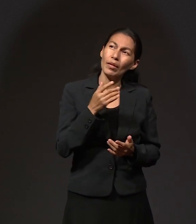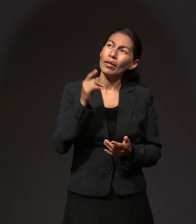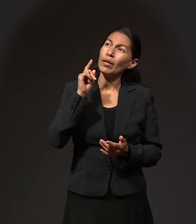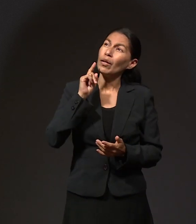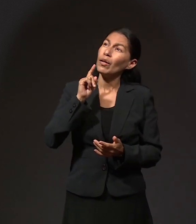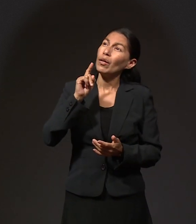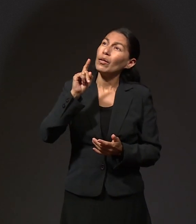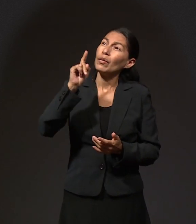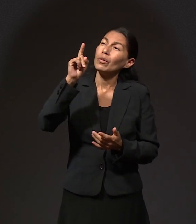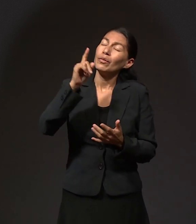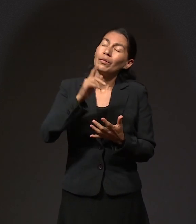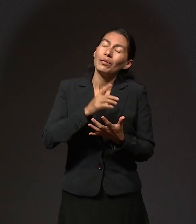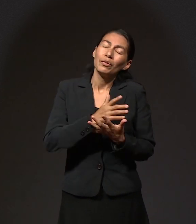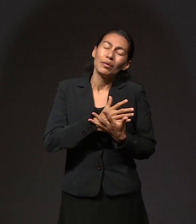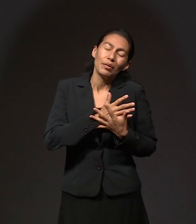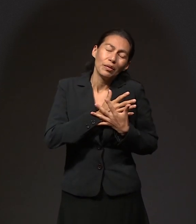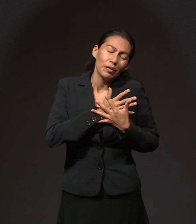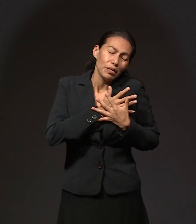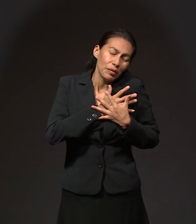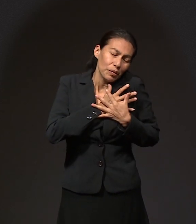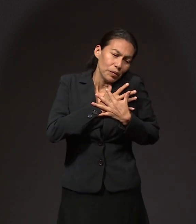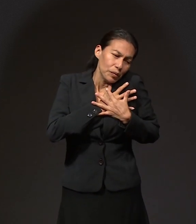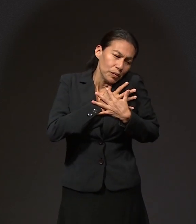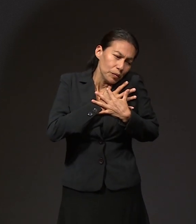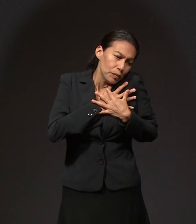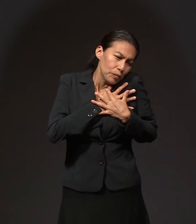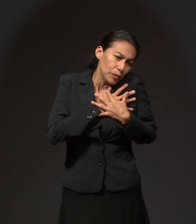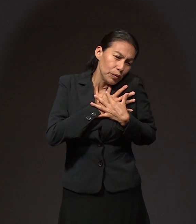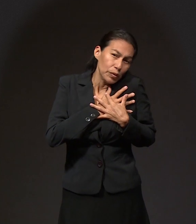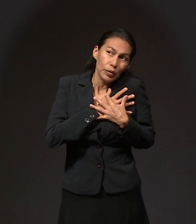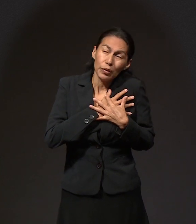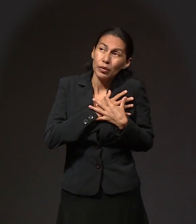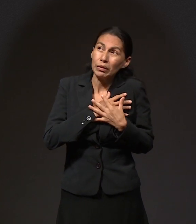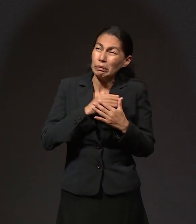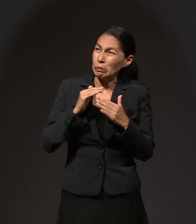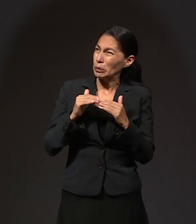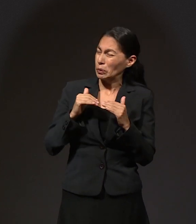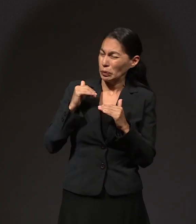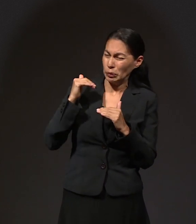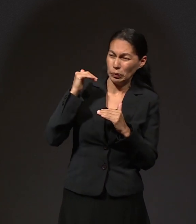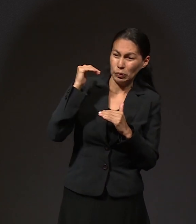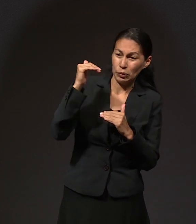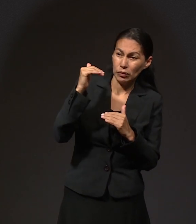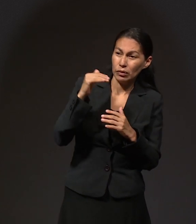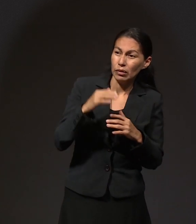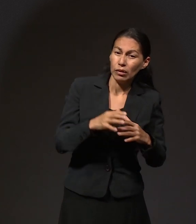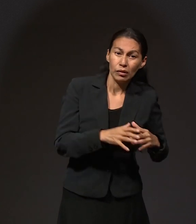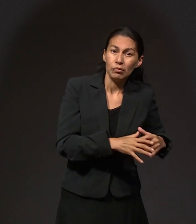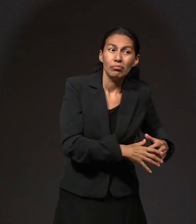Dios es tan grande tu amor Que no lo puedo ocultar